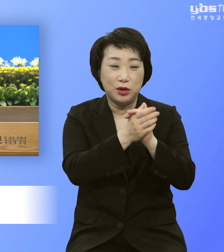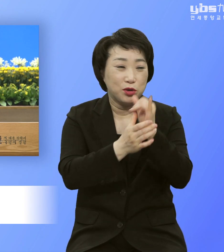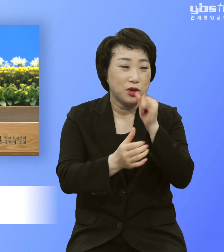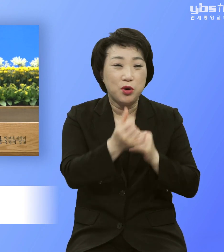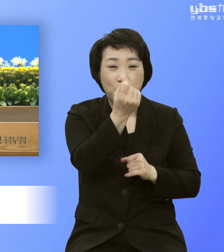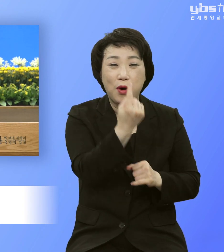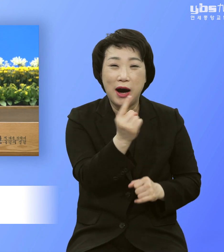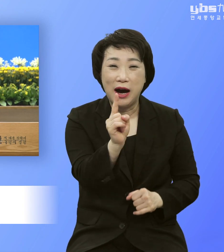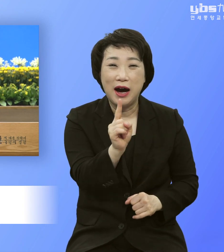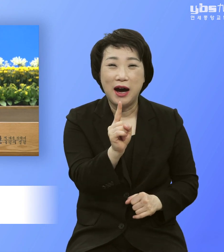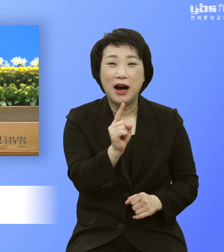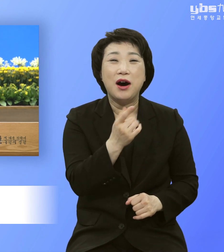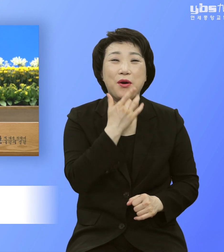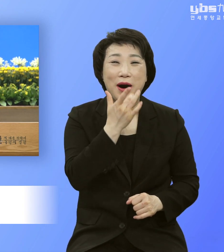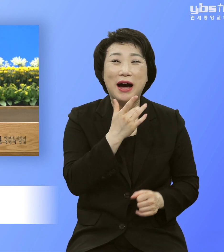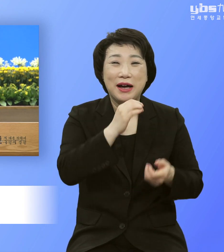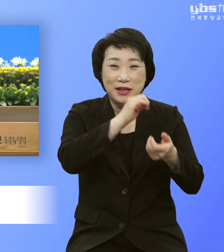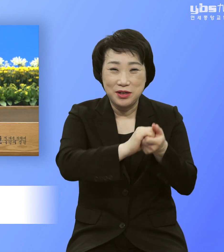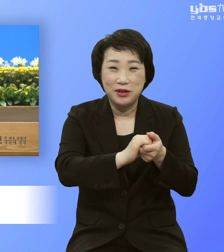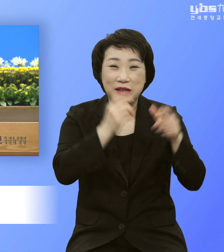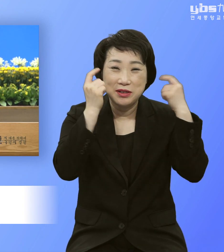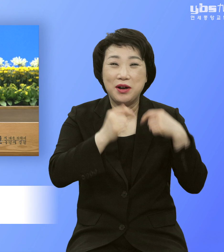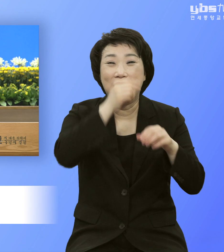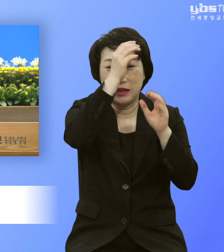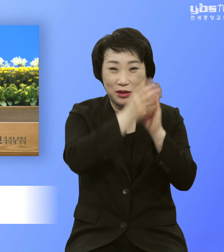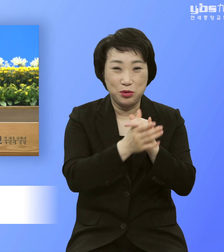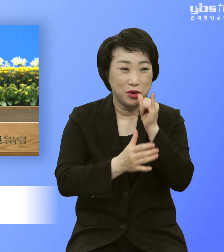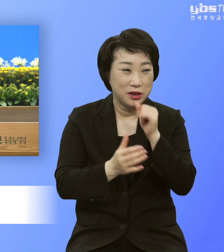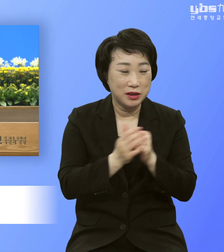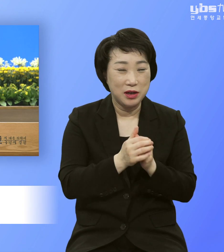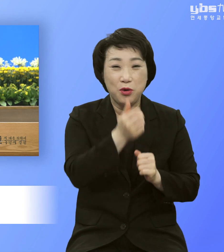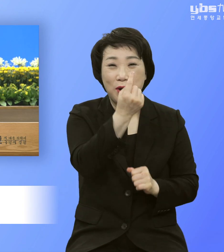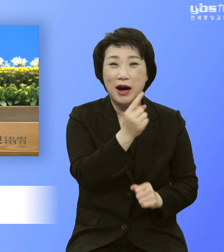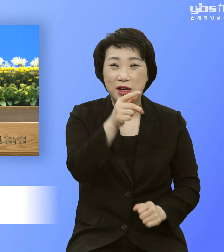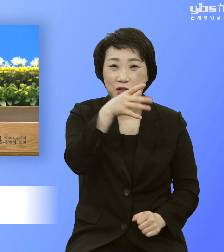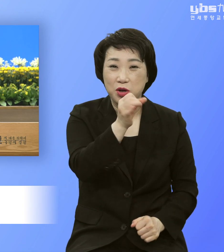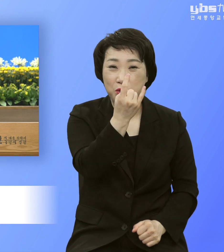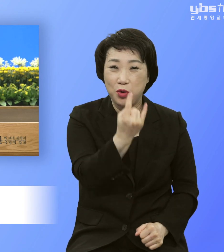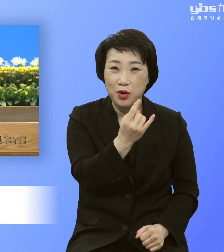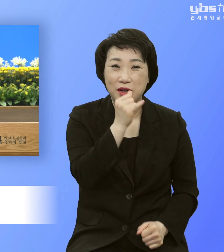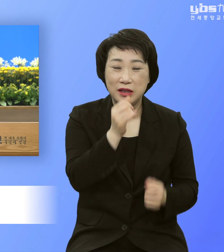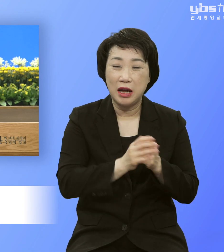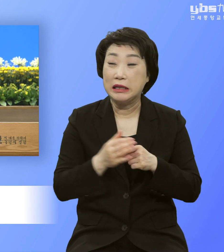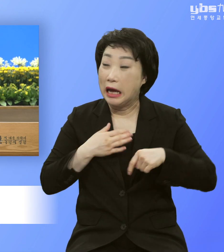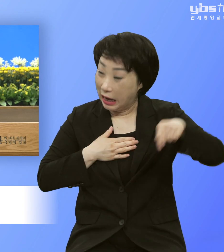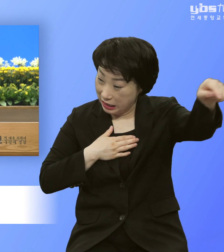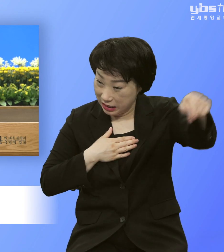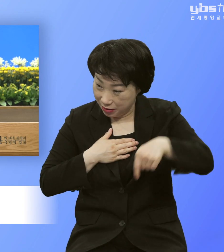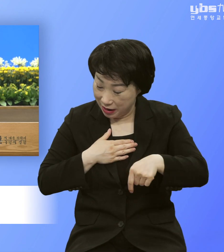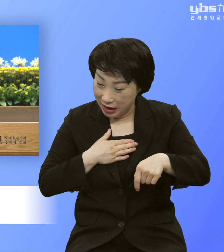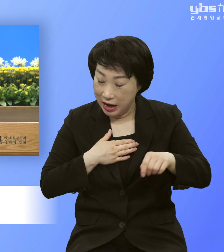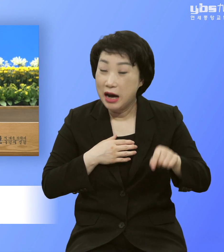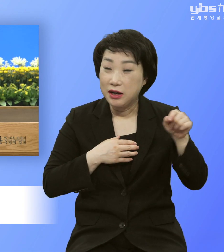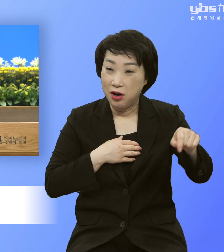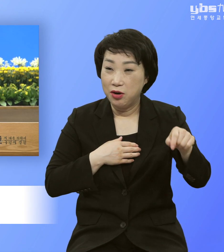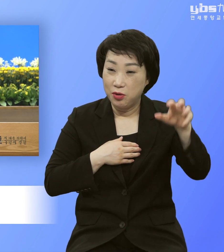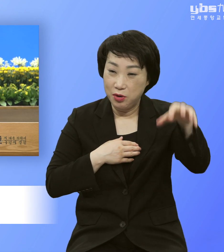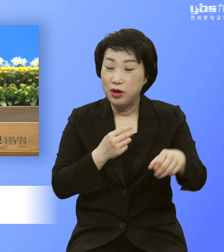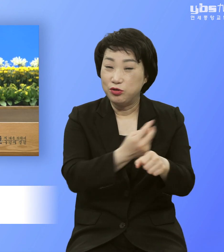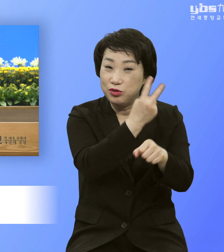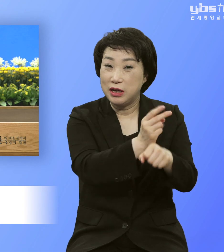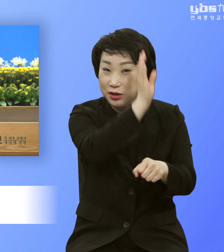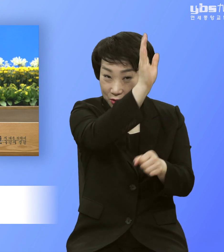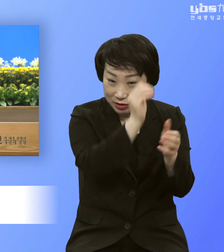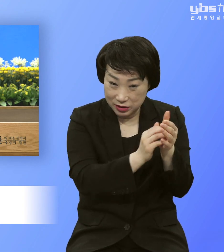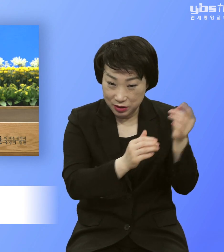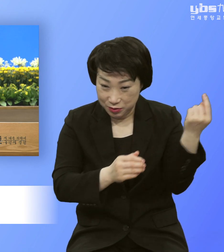화정회가 있습니다. 화요일날 정기철회가 있다고 화정회가 있습니다. 난 여기에 가서 2시간 설교하고 또